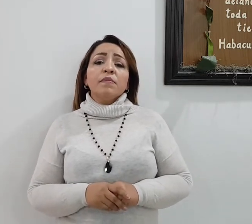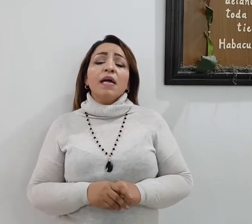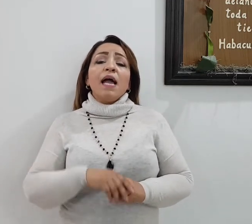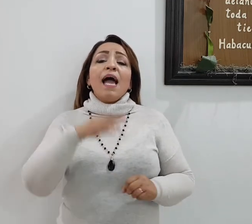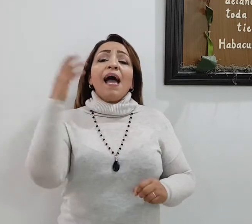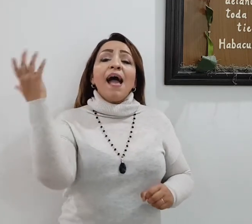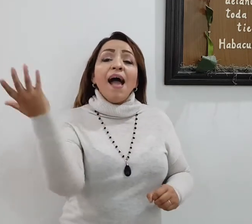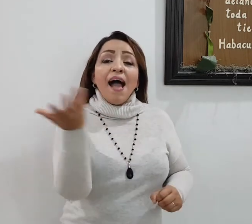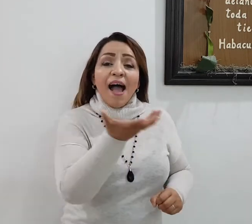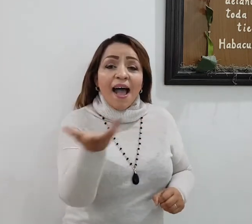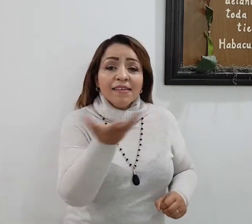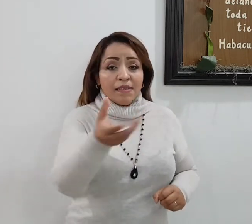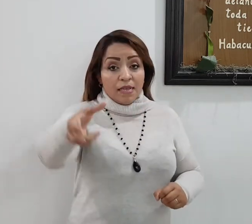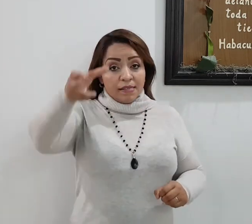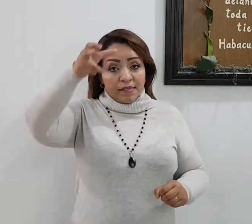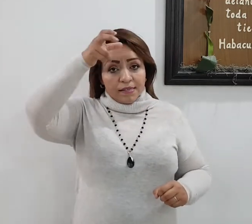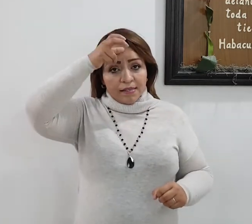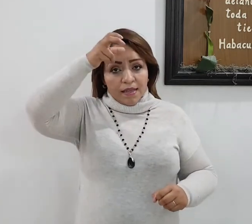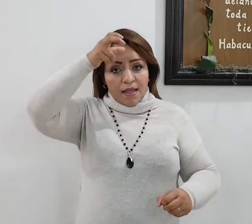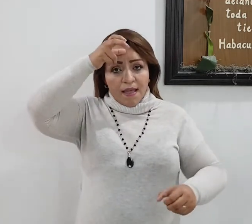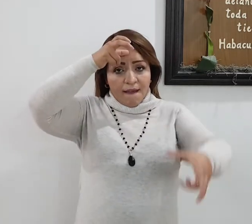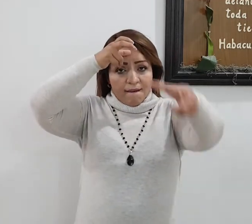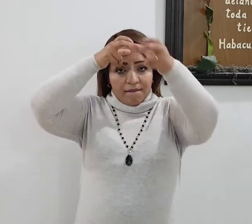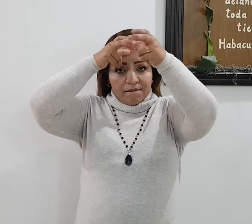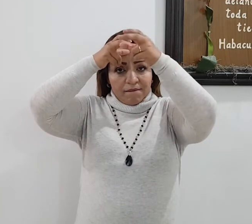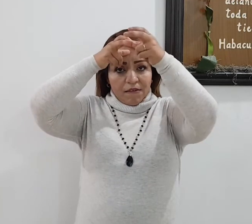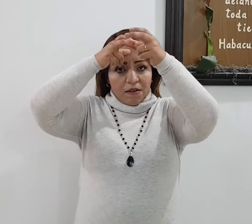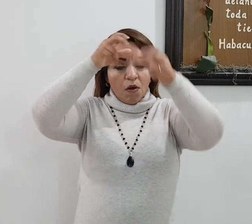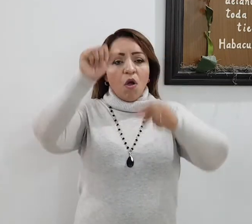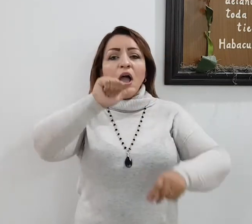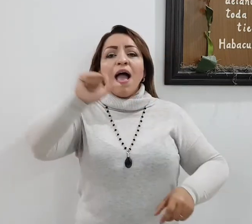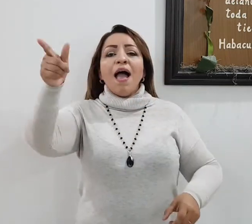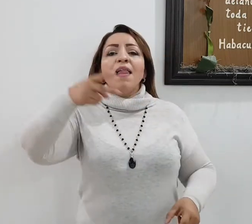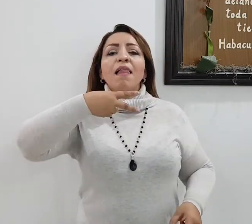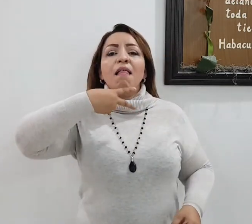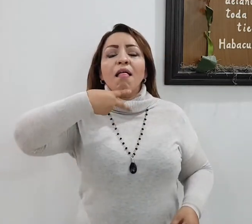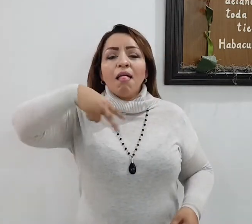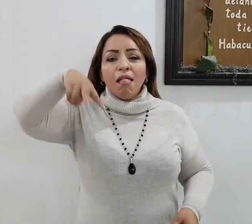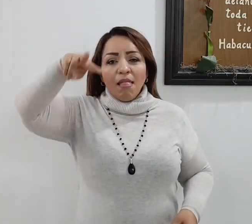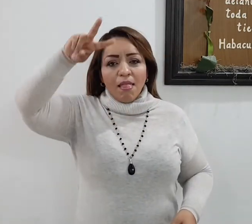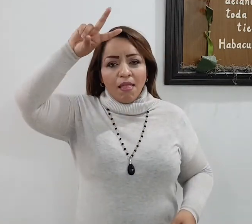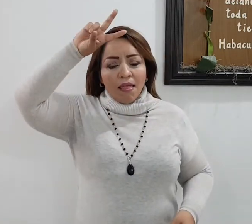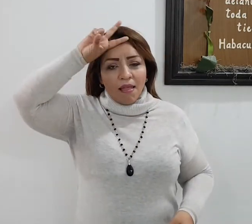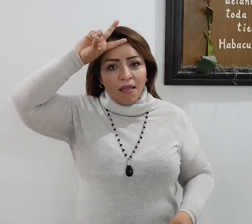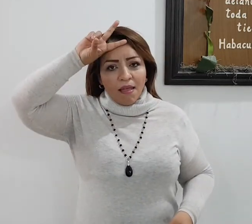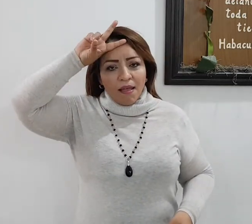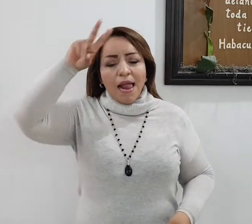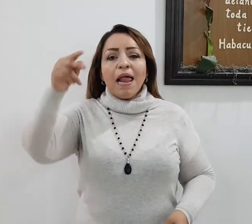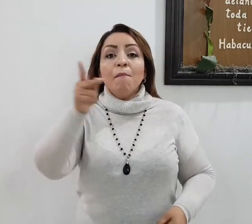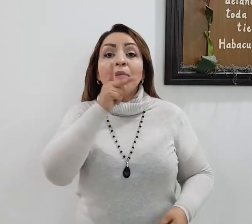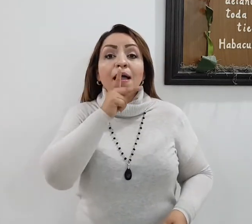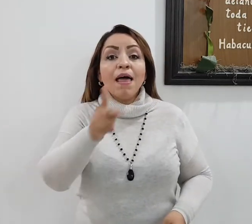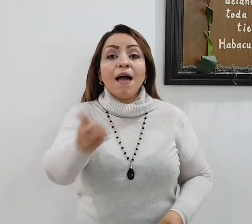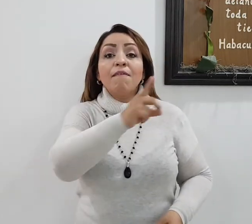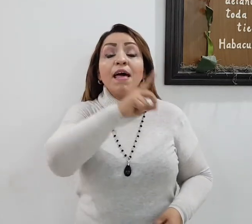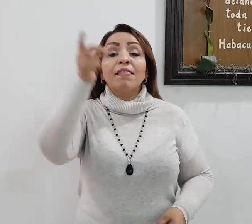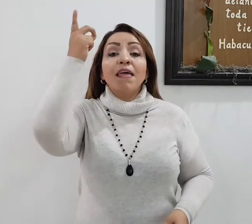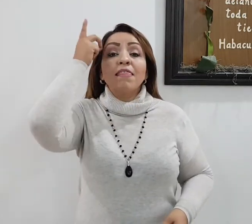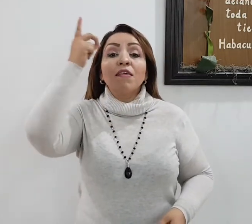sabio al sencillo. Acercarse a la palabra, hermano, le da sabiduría, le